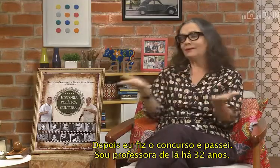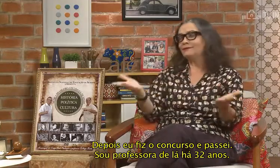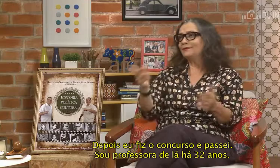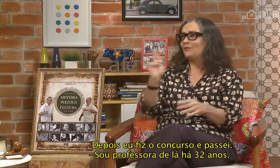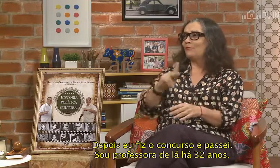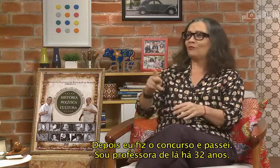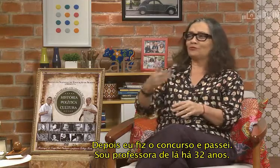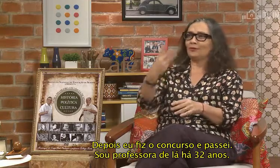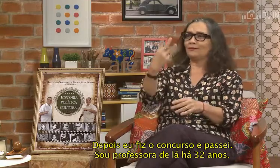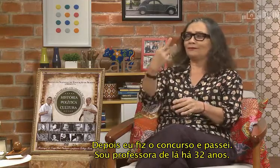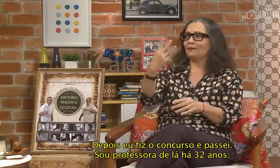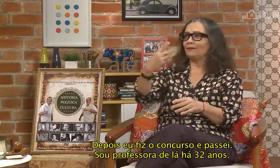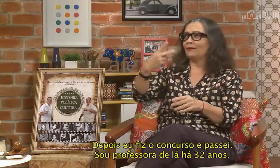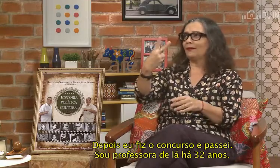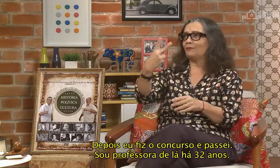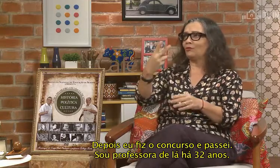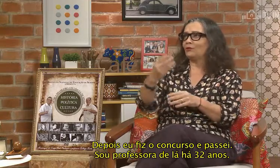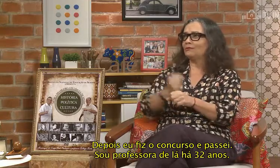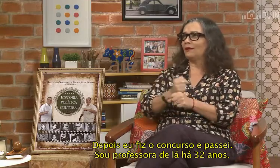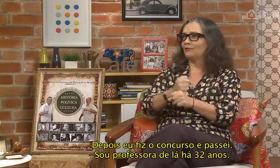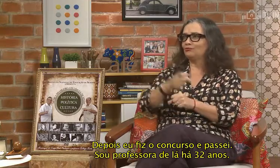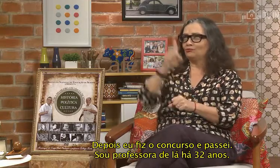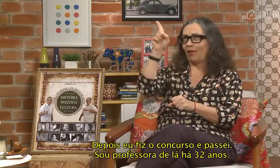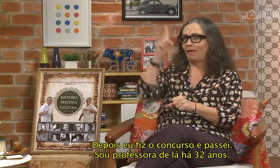passei. E sou professora de lá há 32 anos.